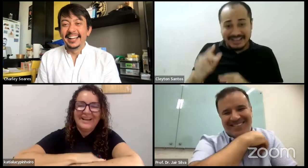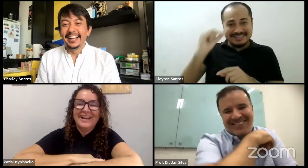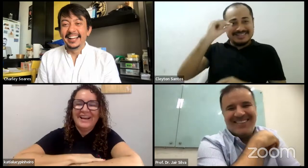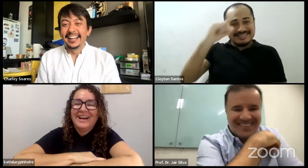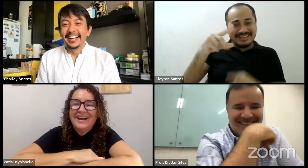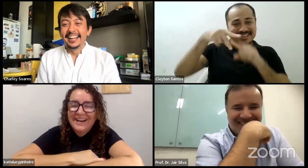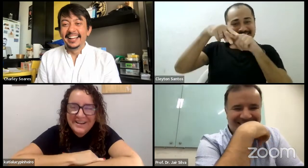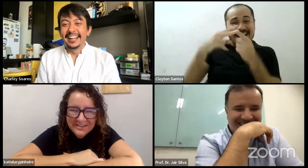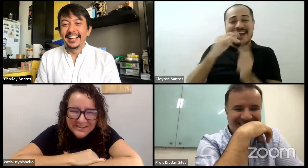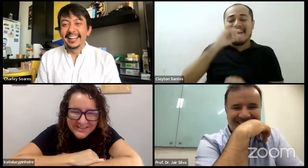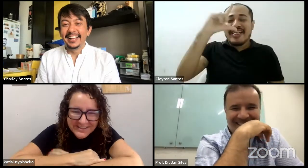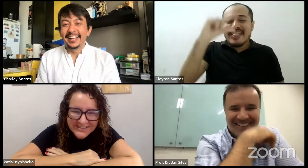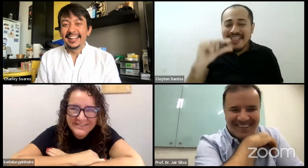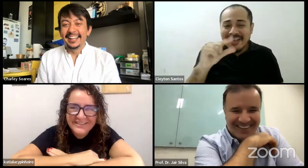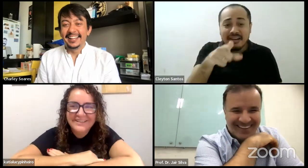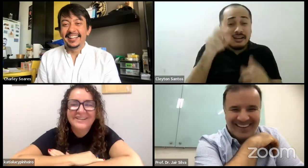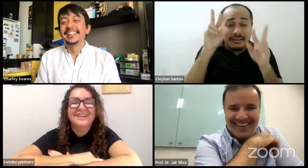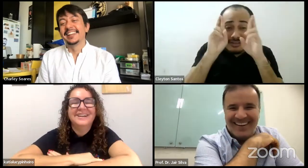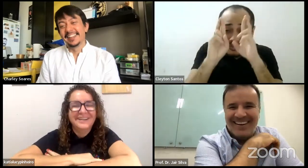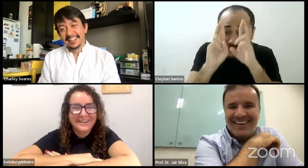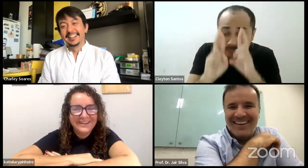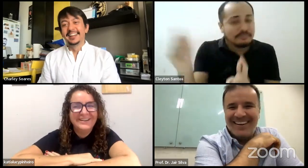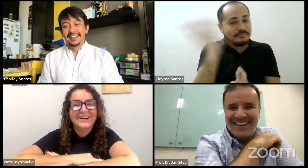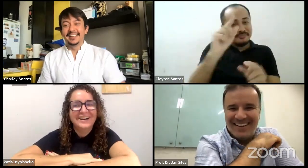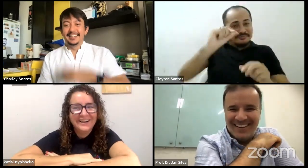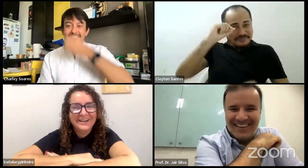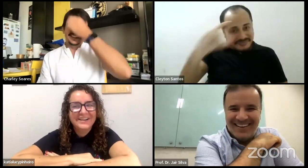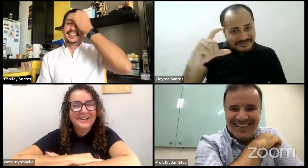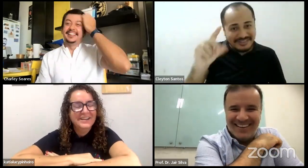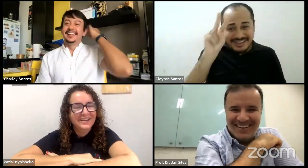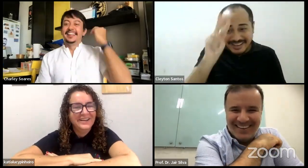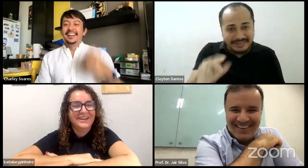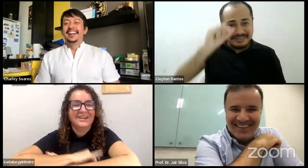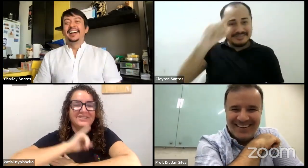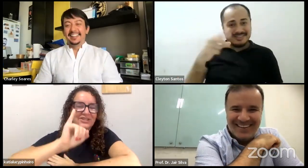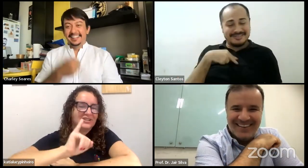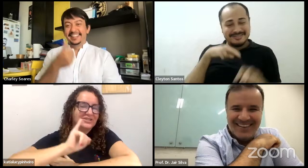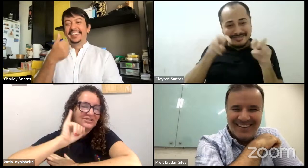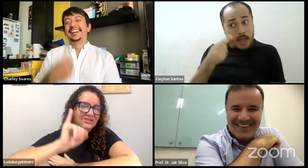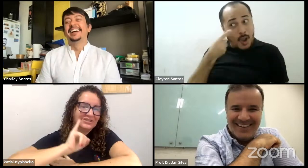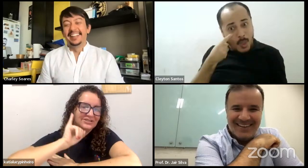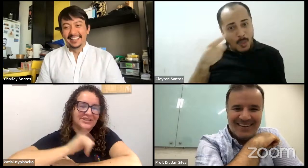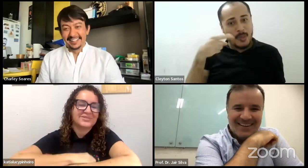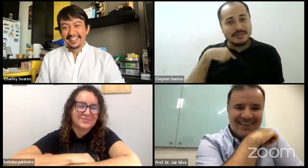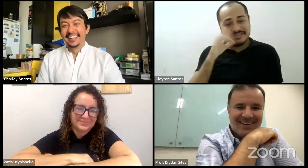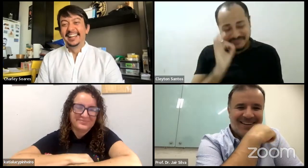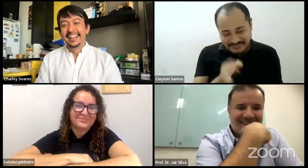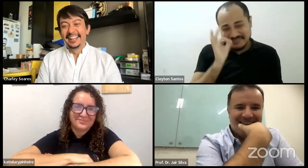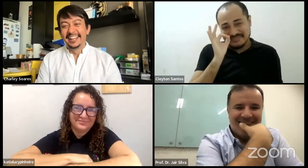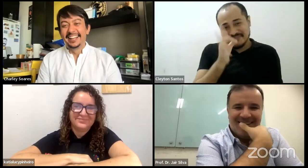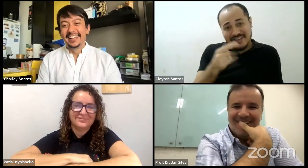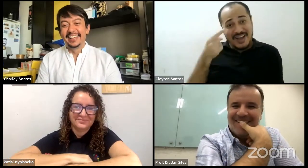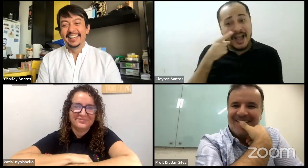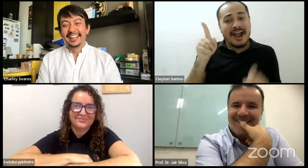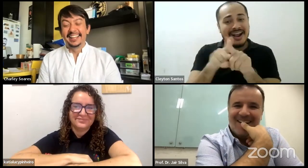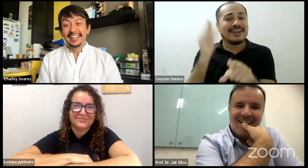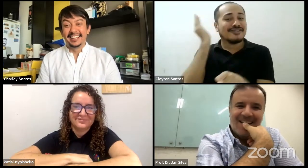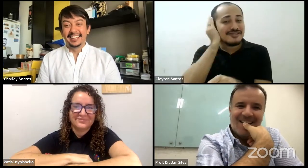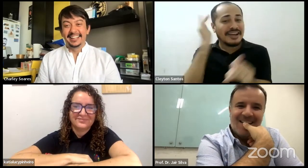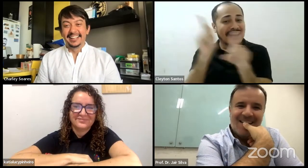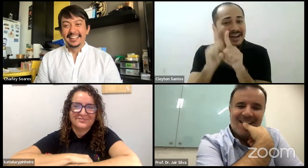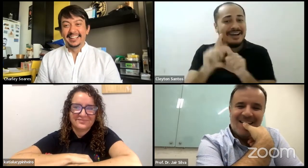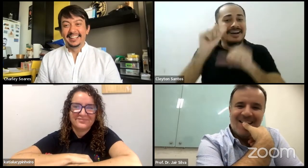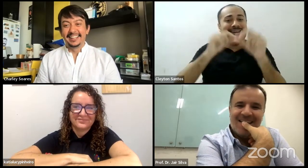Sim, ela já falou várias vezes para eu corrigir isso, para eu padronizar. É, mas sempre passa um desapercebido, mas eu vou passar o